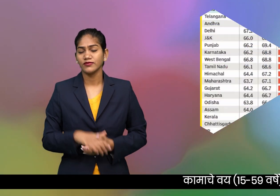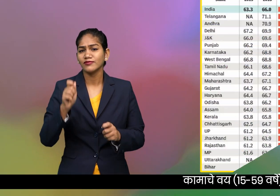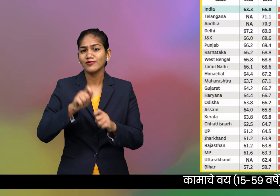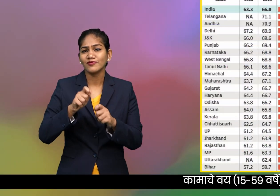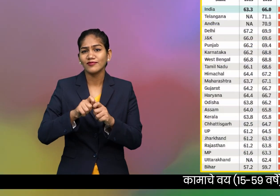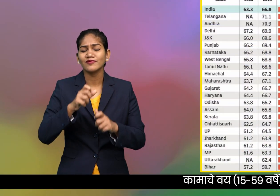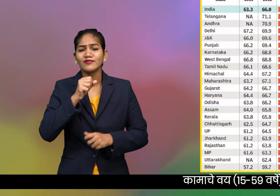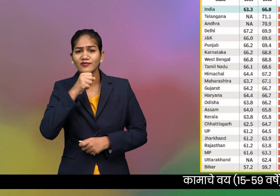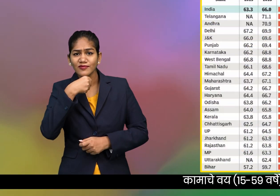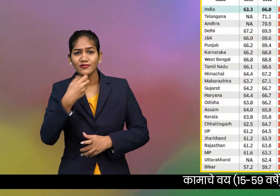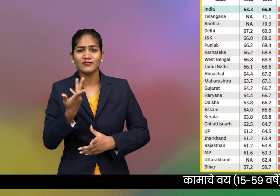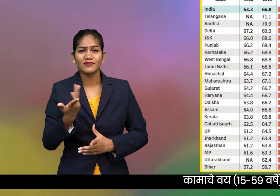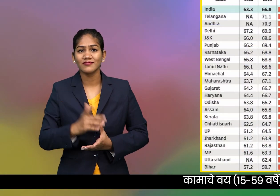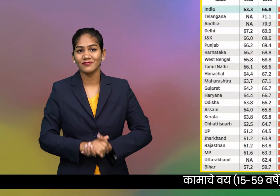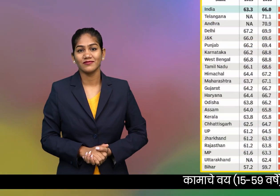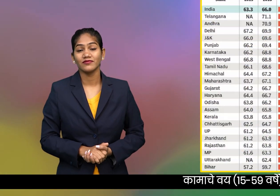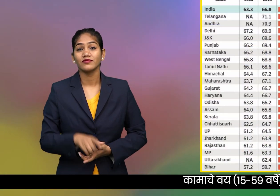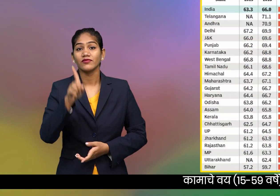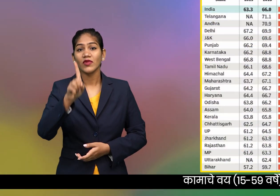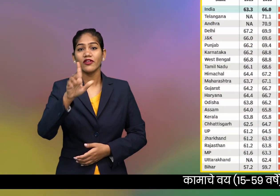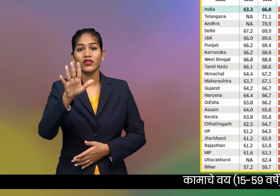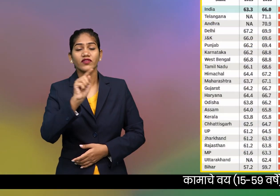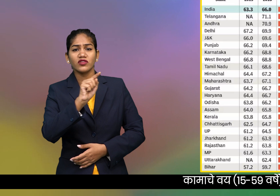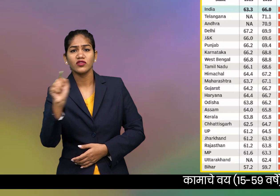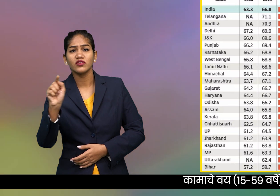कामाचं वय 15 ते 59 वर्ष.